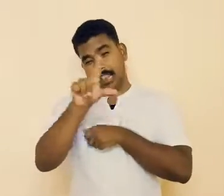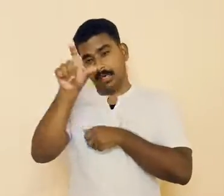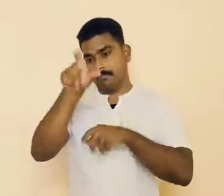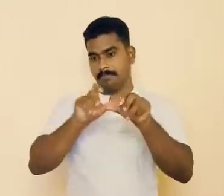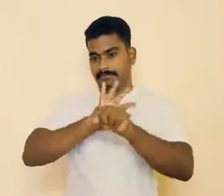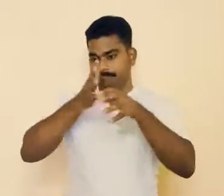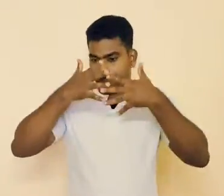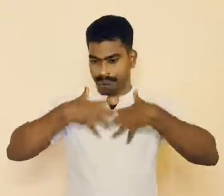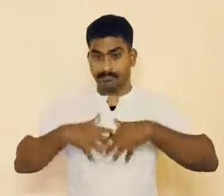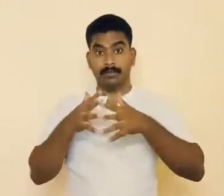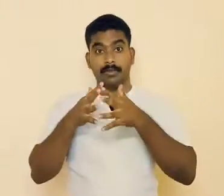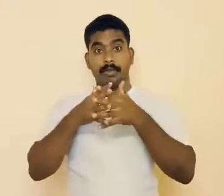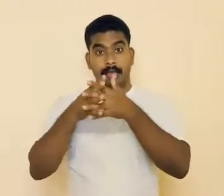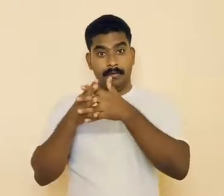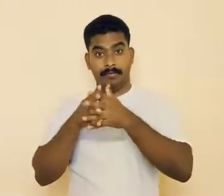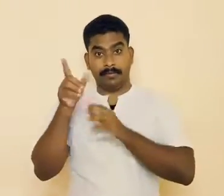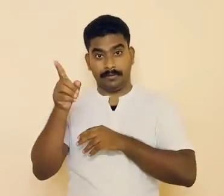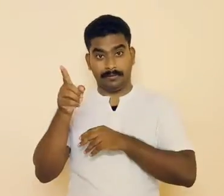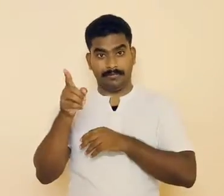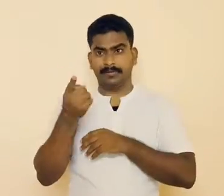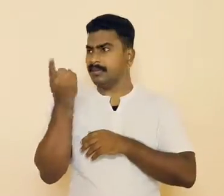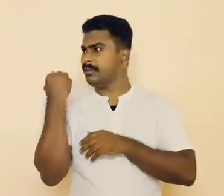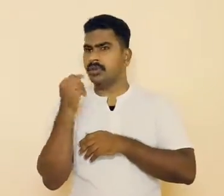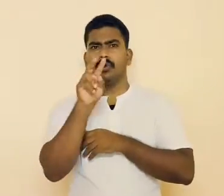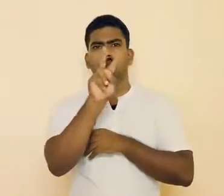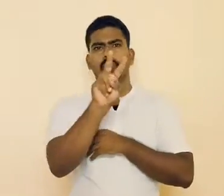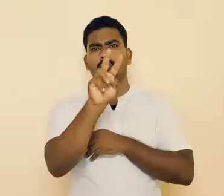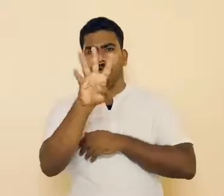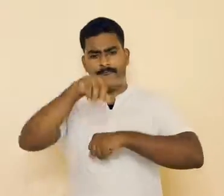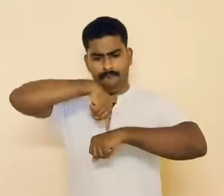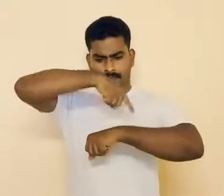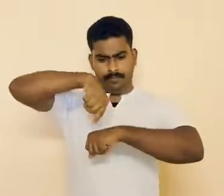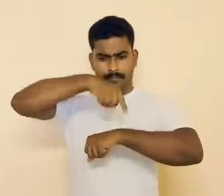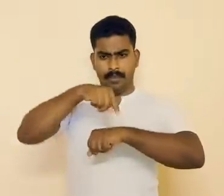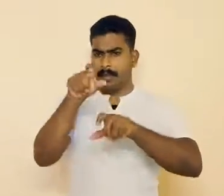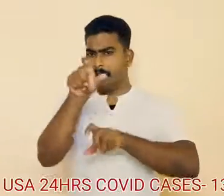അമേരിക്കയിൽ 16 ലക്ഷം പേർക്കാണ് കോവിഡ് രോഗബാധ സ്ഥിരീകരിച്ചത്.